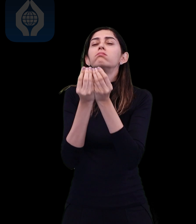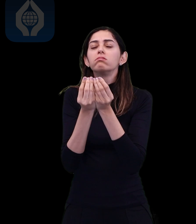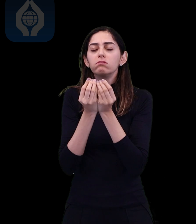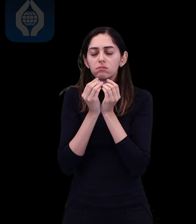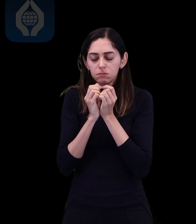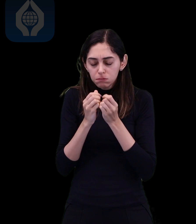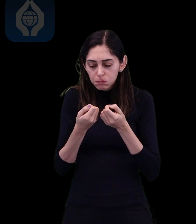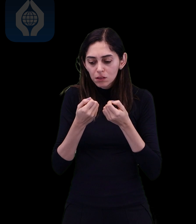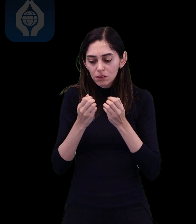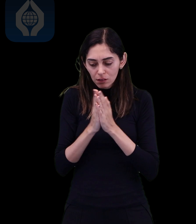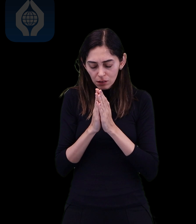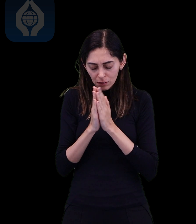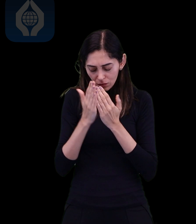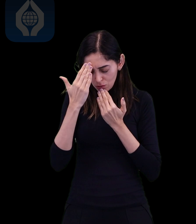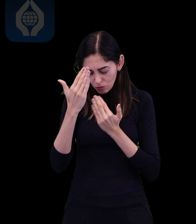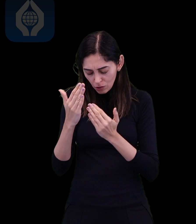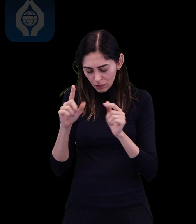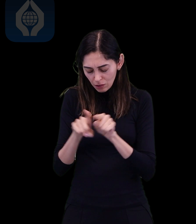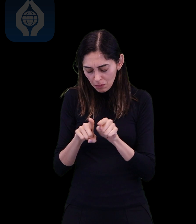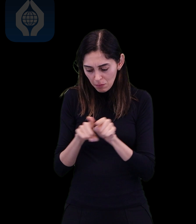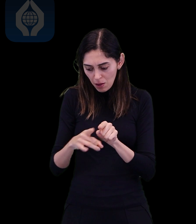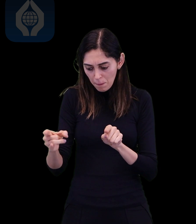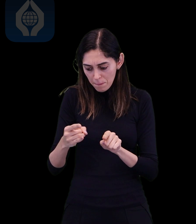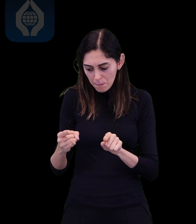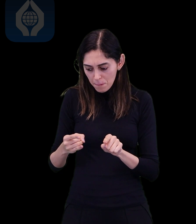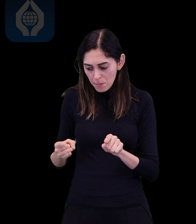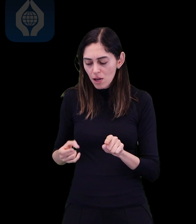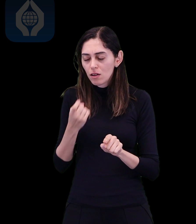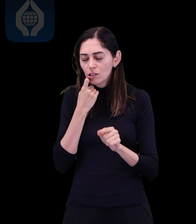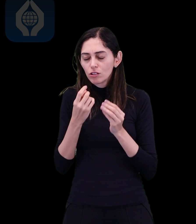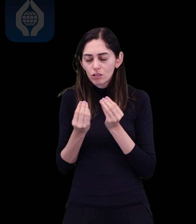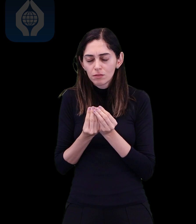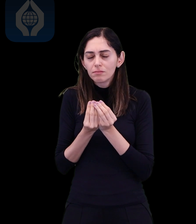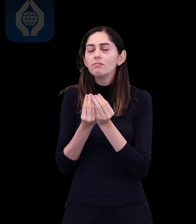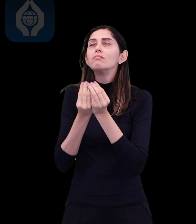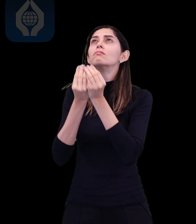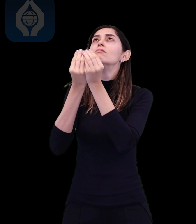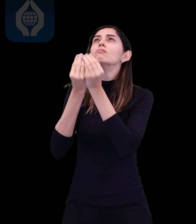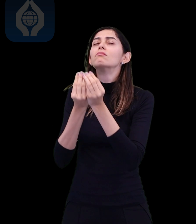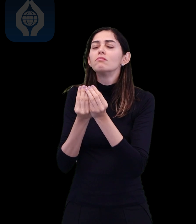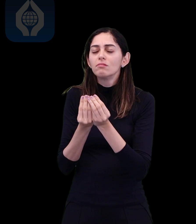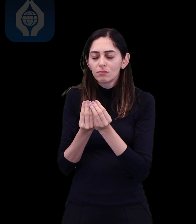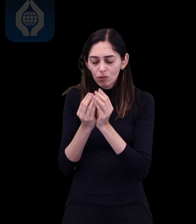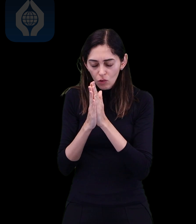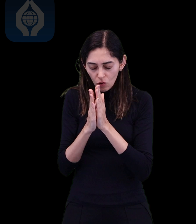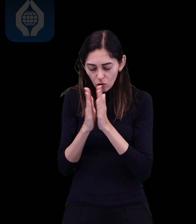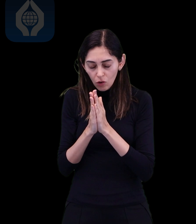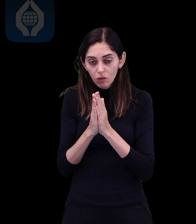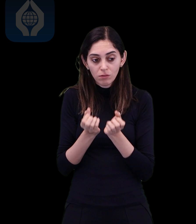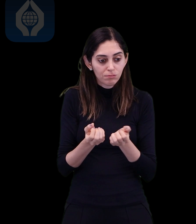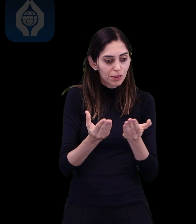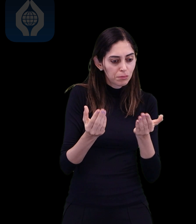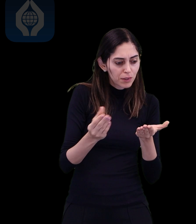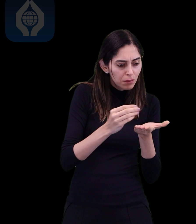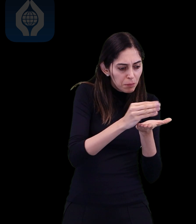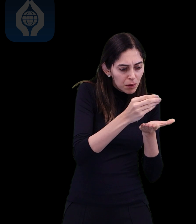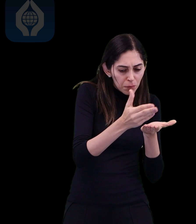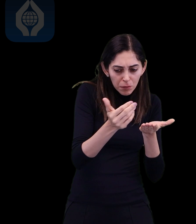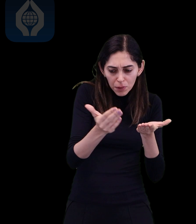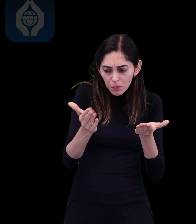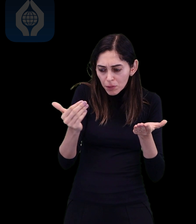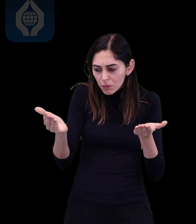deu graças e os repartiu entre os que estavam assentados, tanto quanto queriam, e fez o mesmo com os